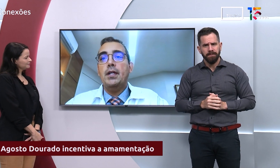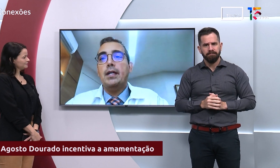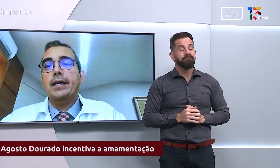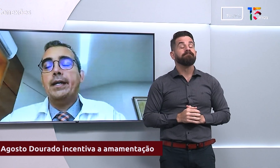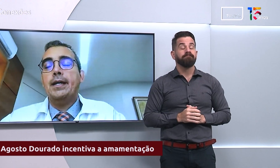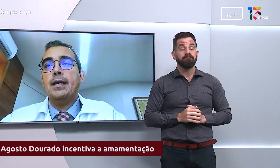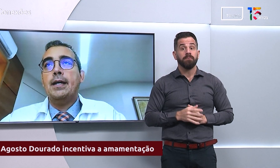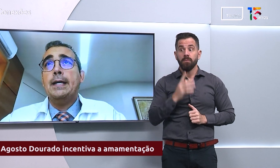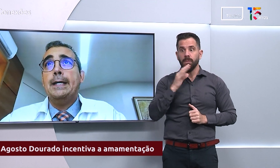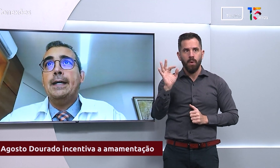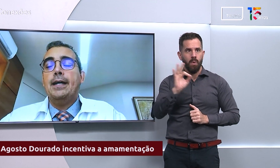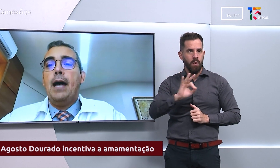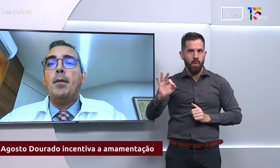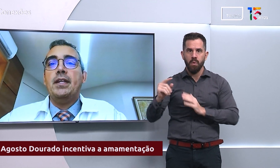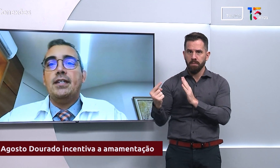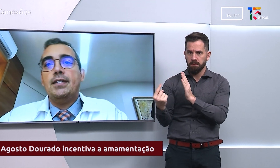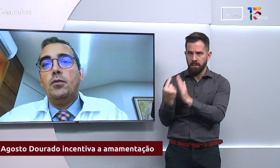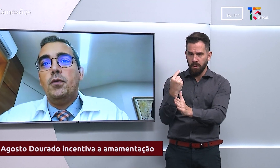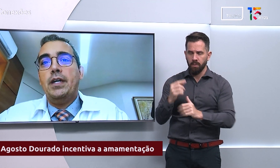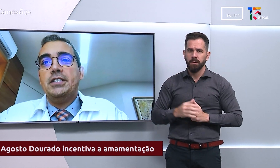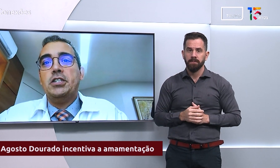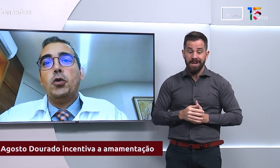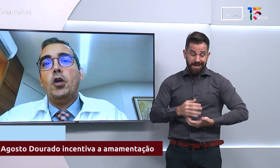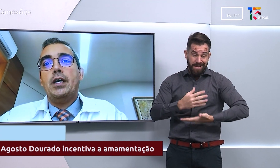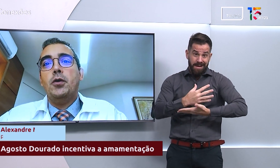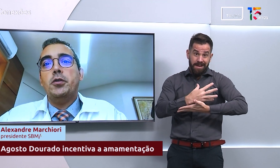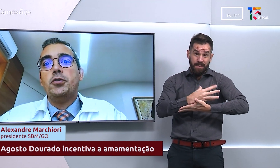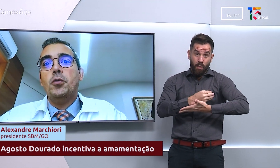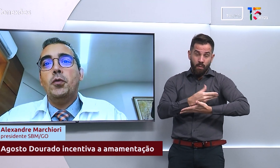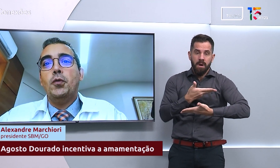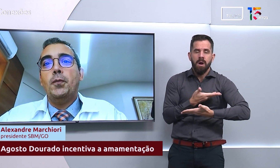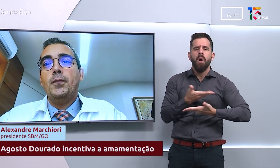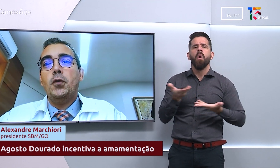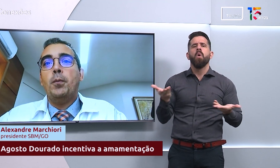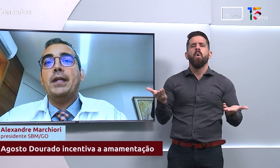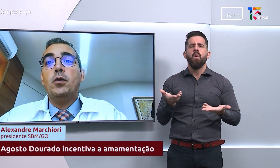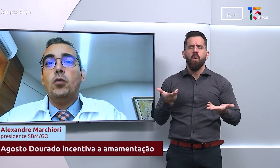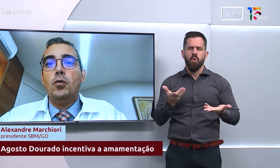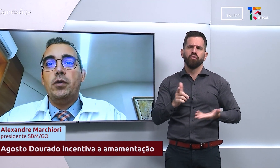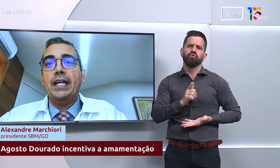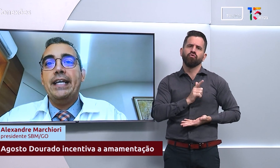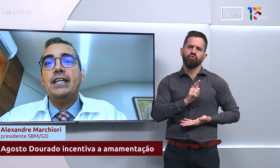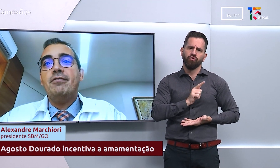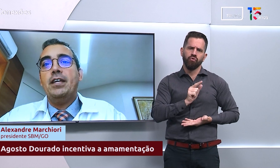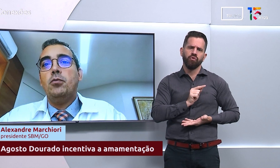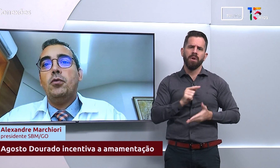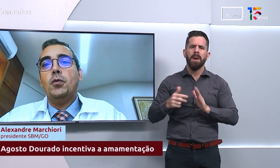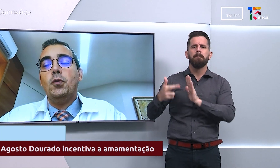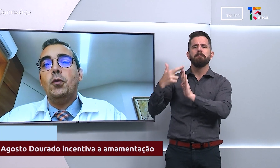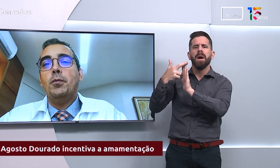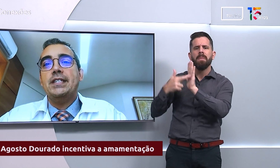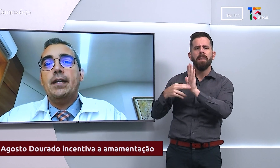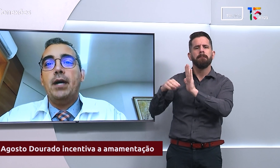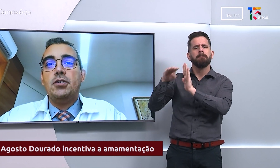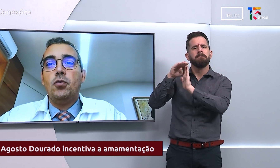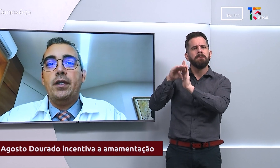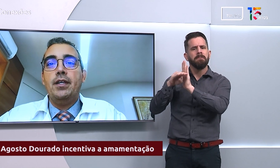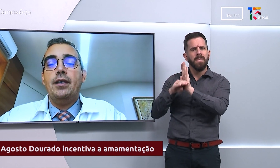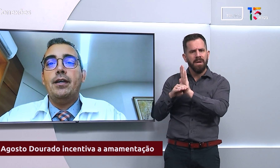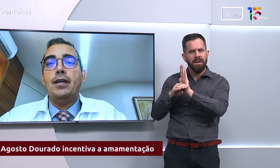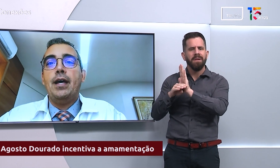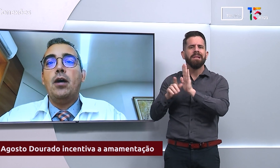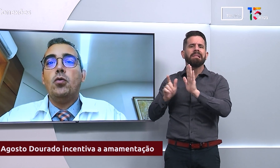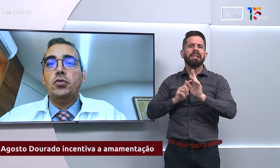Muito bom, Camila. A amamentação a gente coloca hoje como o padrão ouro, e daí que vem o mês